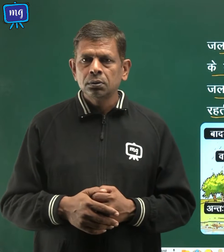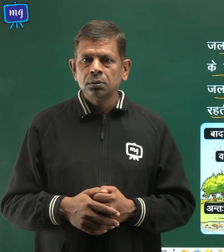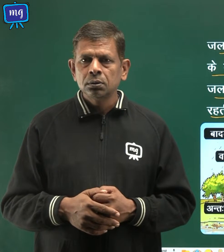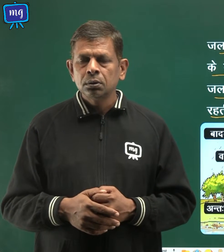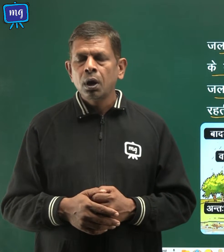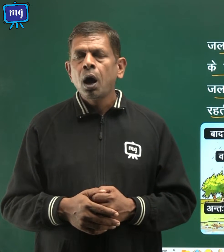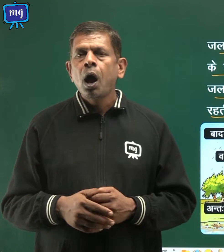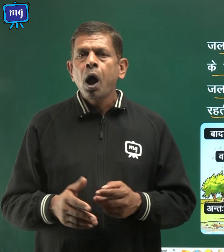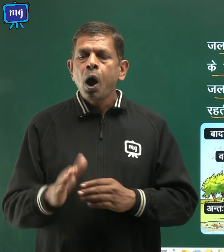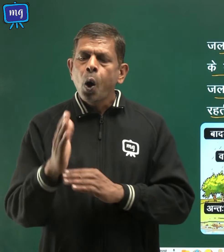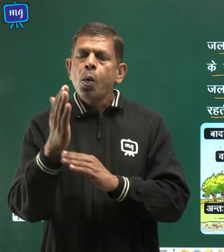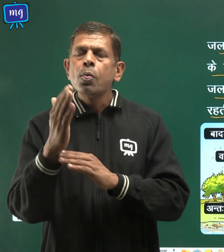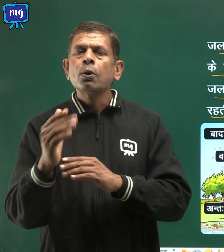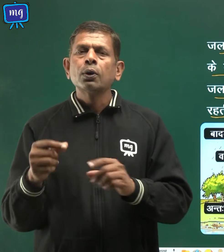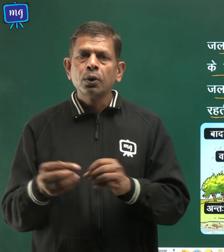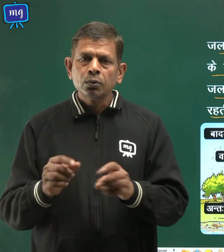पत्तियों के द्वारा